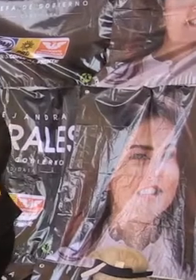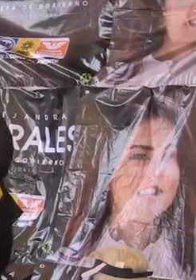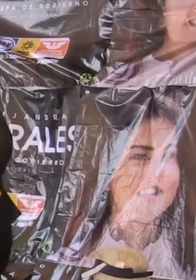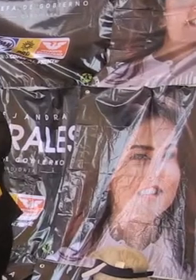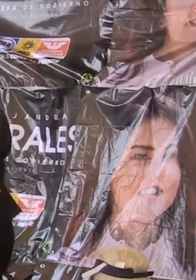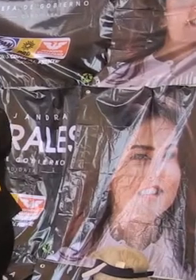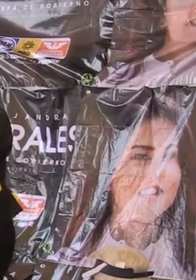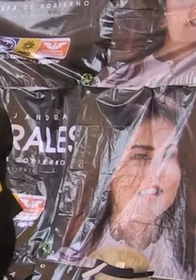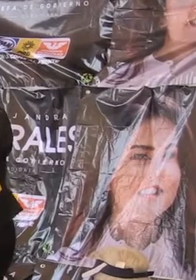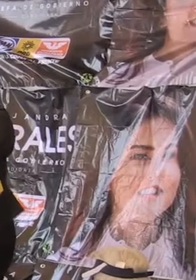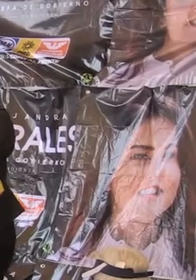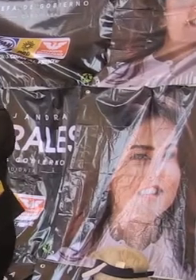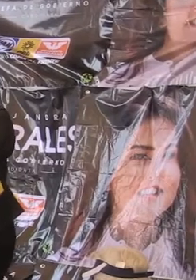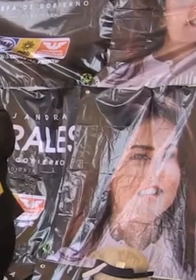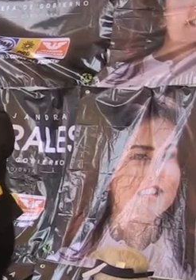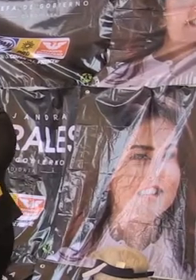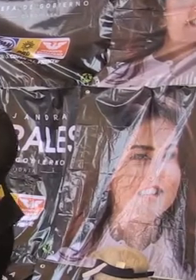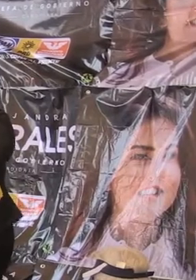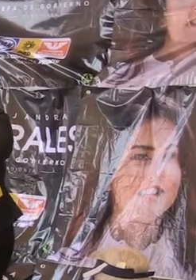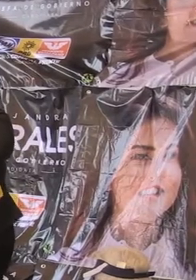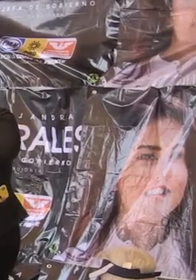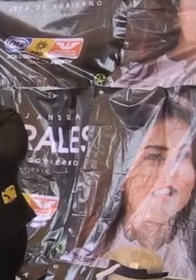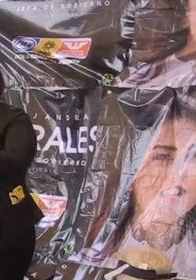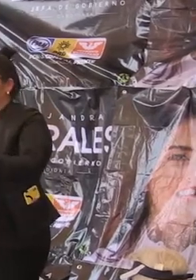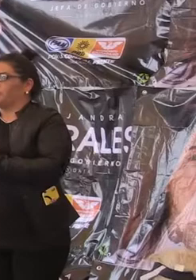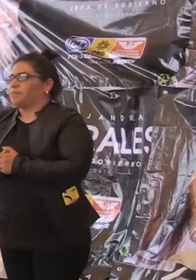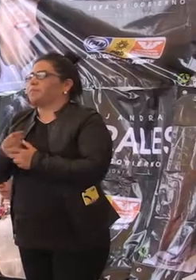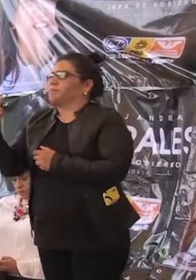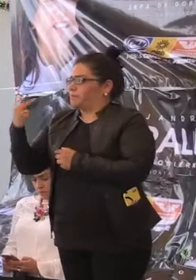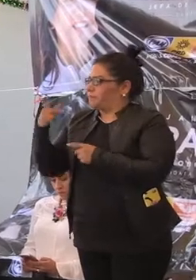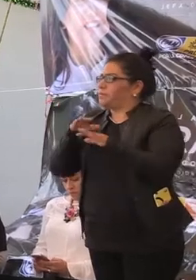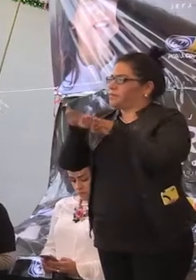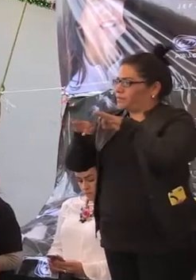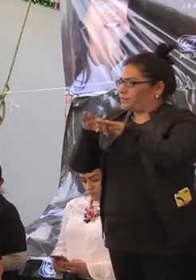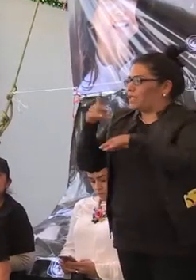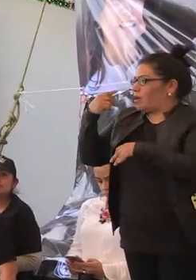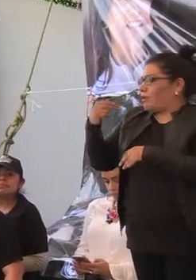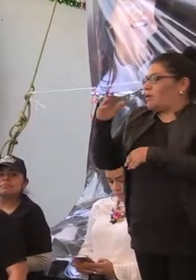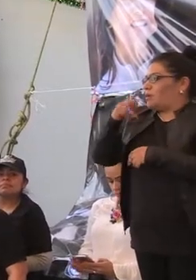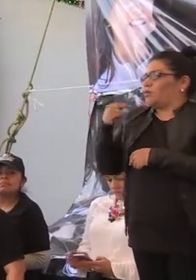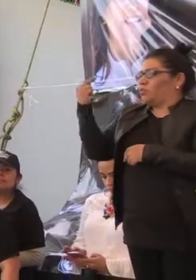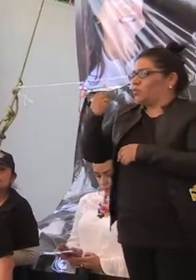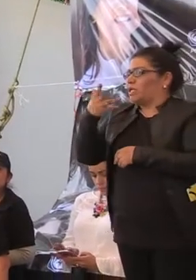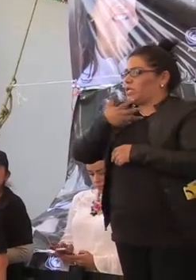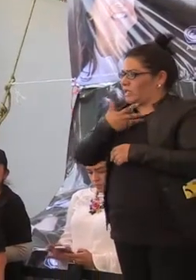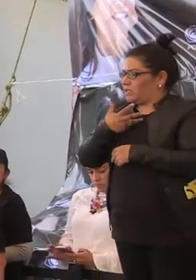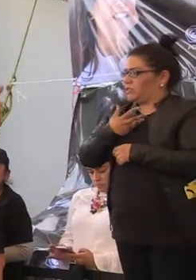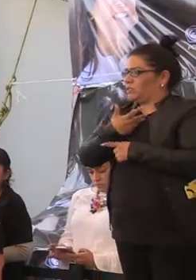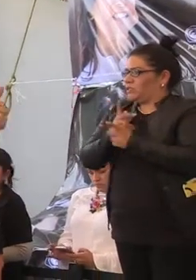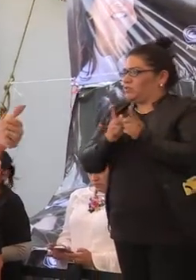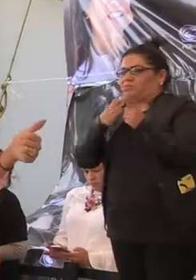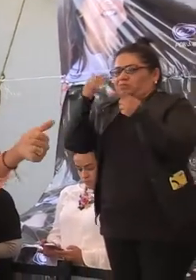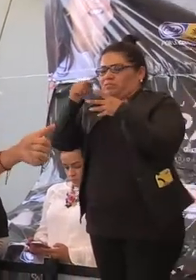por 250 kilómetros de ciclovías. Necesitamos trabajar para que ustedes tengan estas